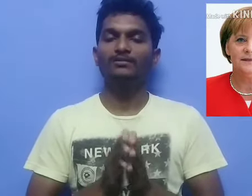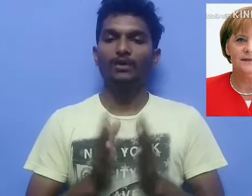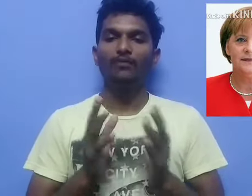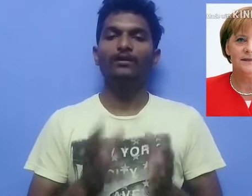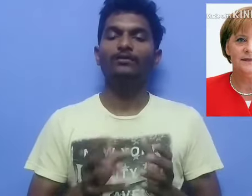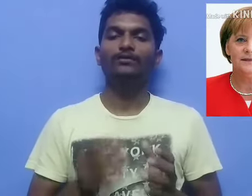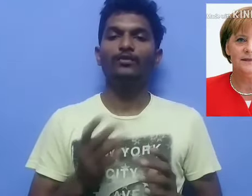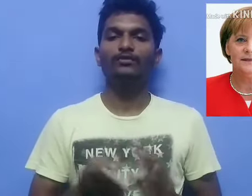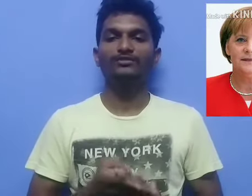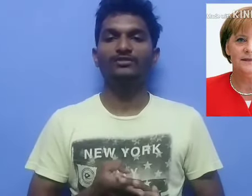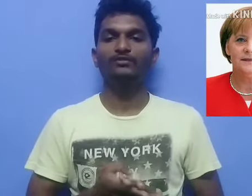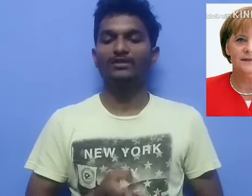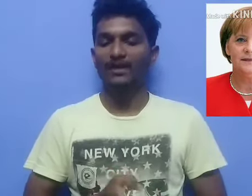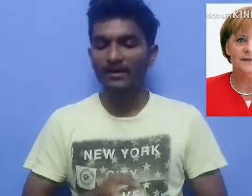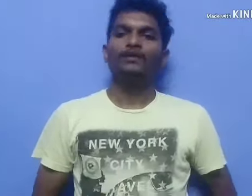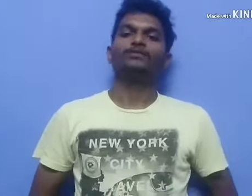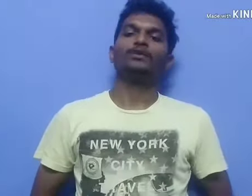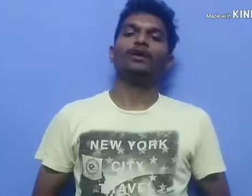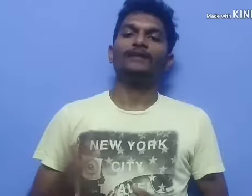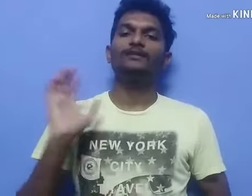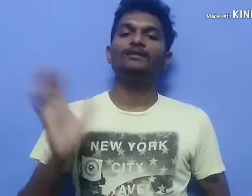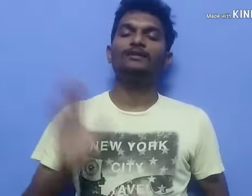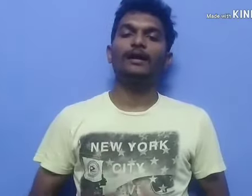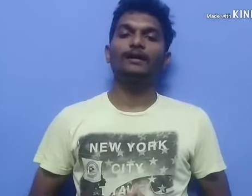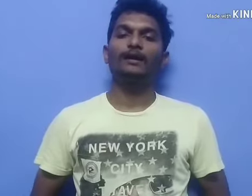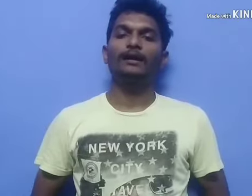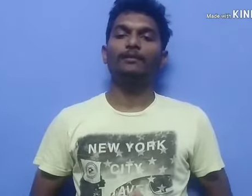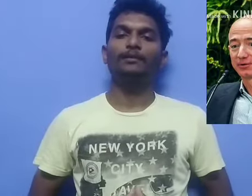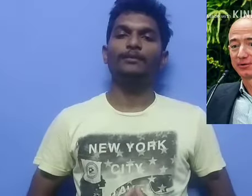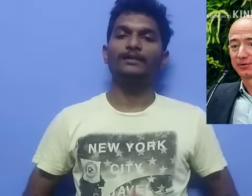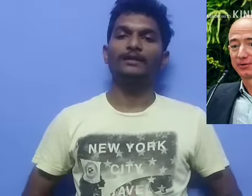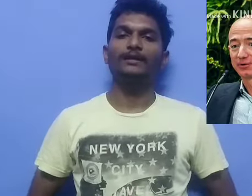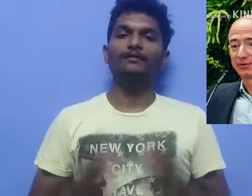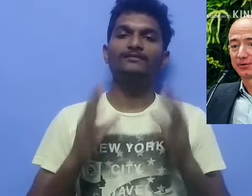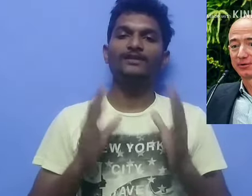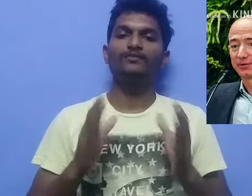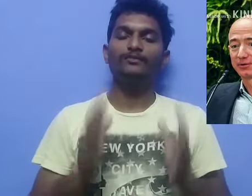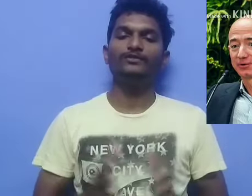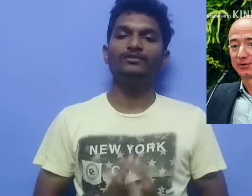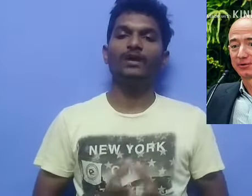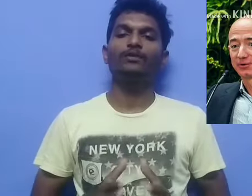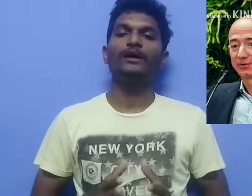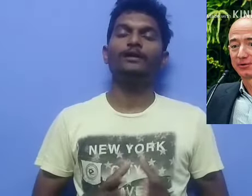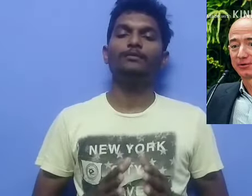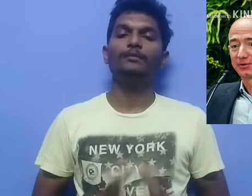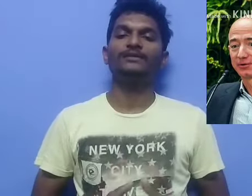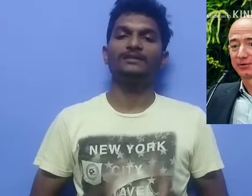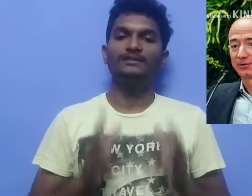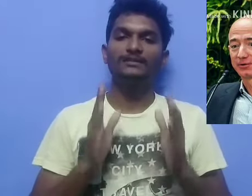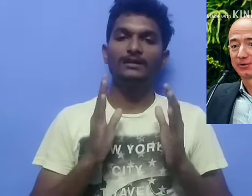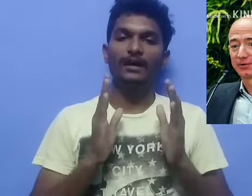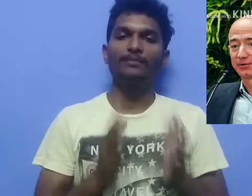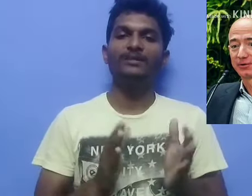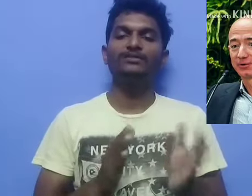ஸோ அவங்களுக்கு வந்து 4th பொசிஷன் கொடுத்துருக்காங்க. ஸோ 5th இடத்துல யார் இருக்காங்க அப்படின்னு பார்த்தீங்கன்னா ஜெஃப் பெசோஸ். அவங்க யார் அப்படின்னு பார்த்தீங்கன்னா